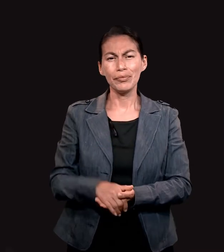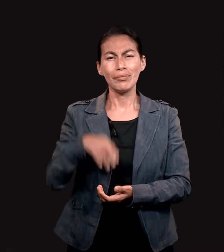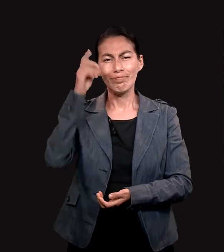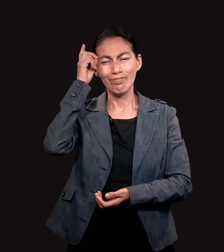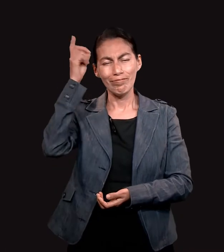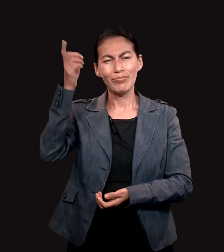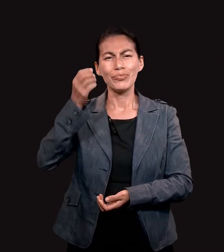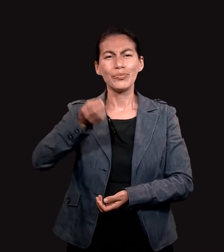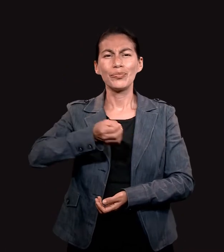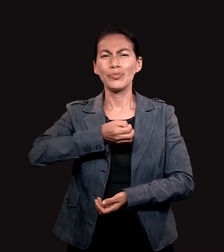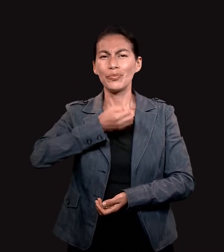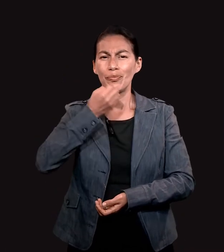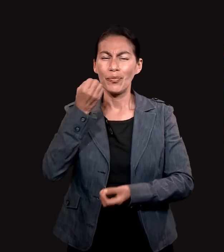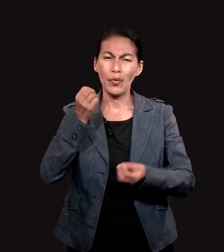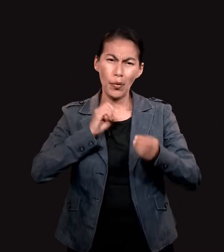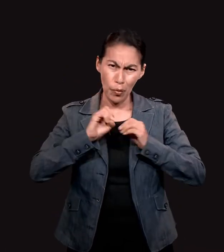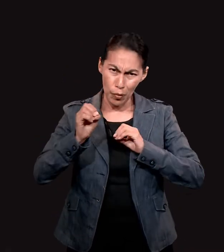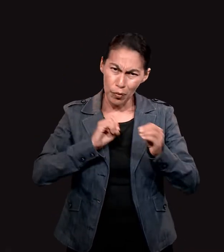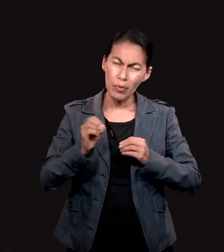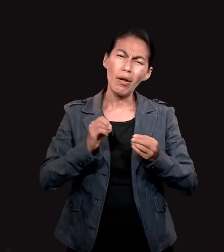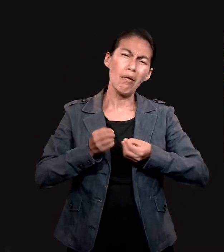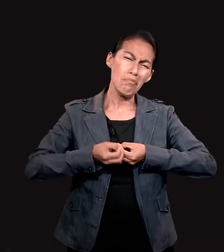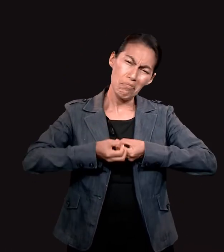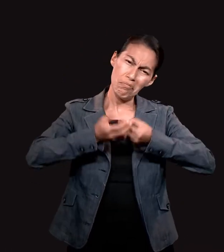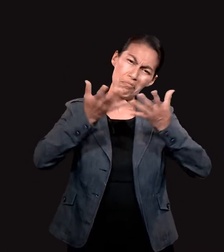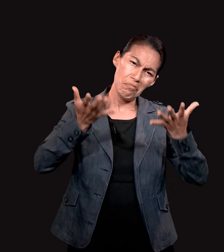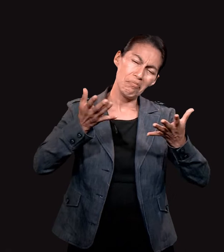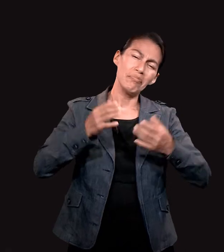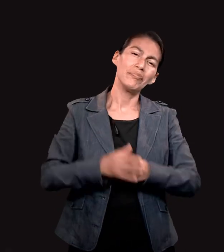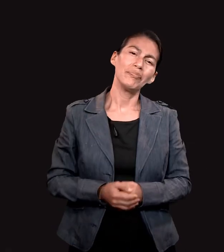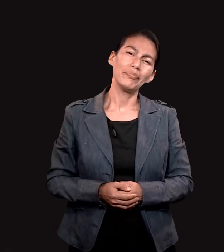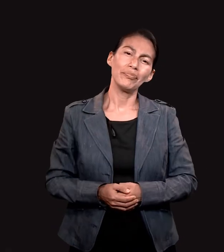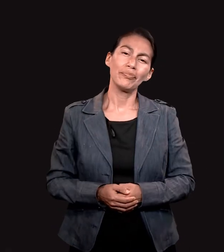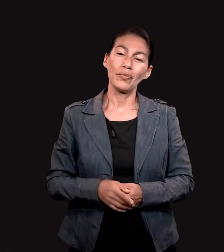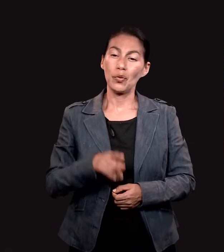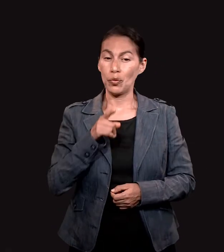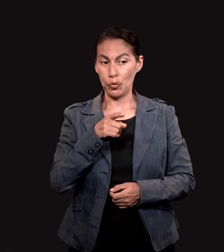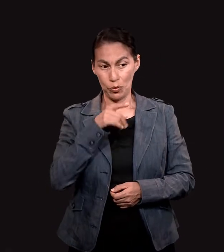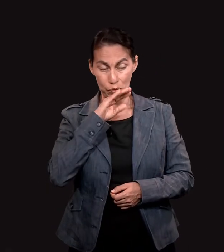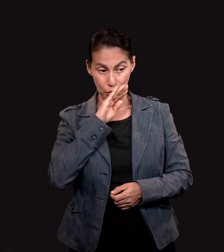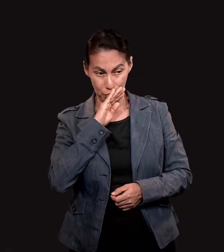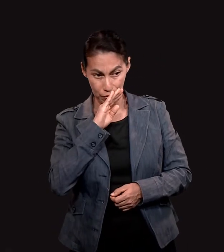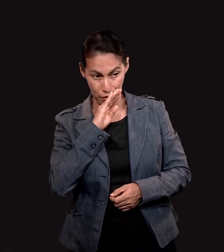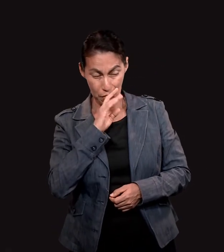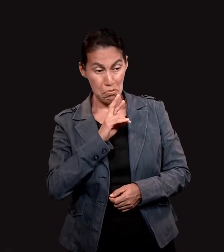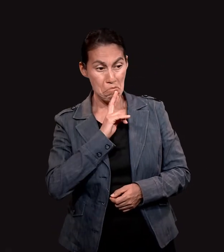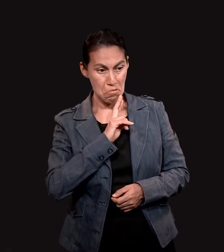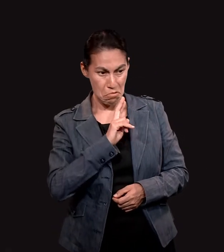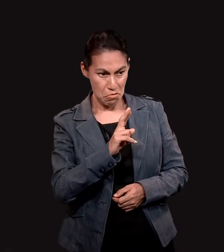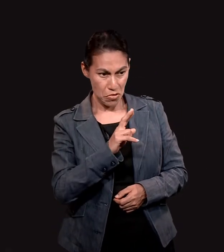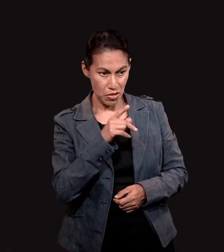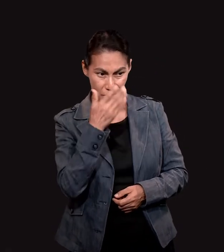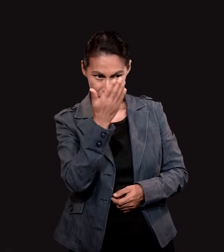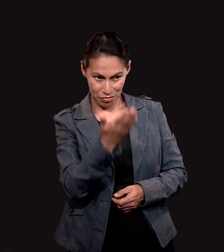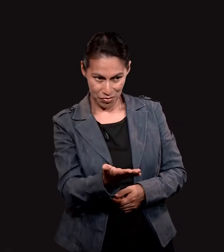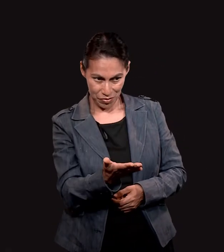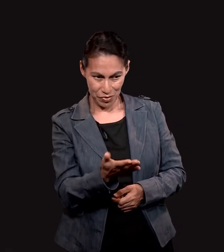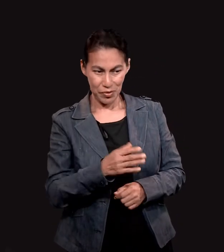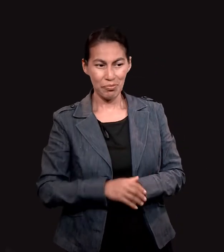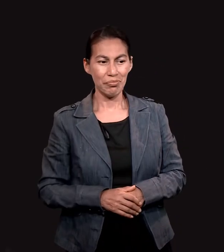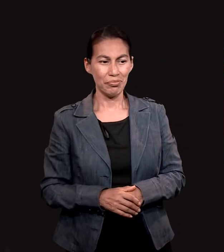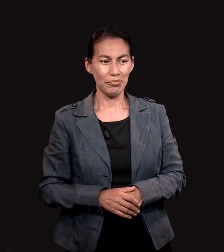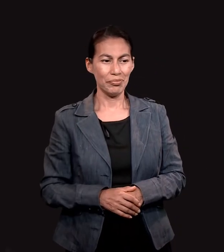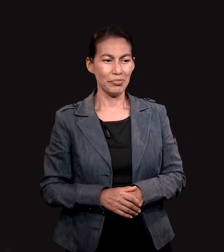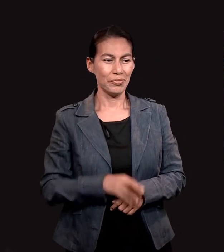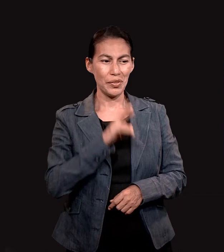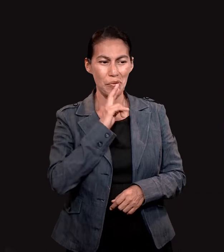duda alguna vamos a ver respuestas. Sí. Tu madre vio la respuesta claramente en ti y es una